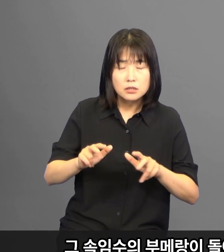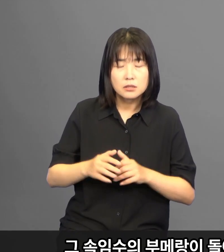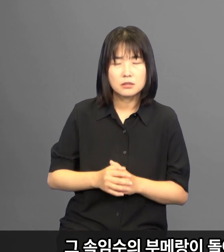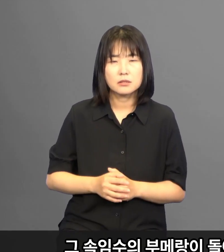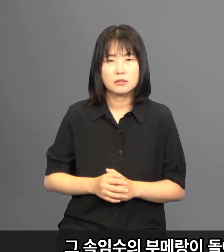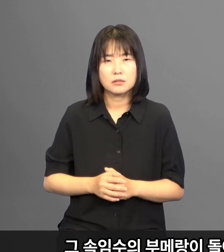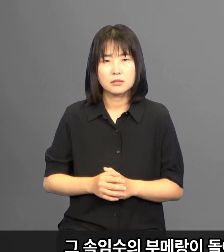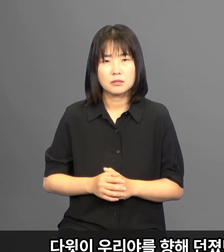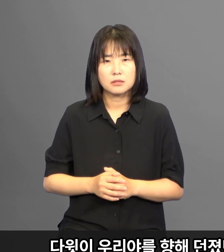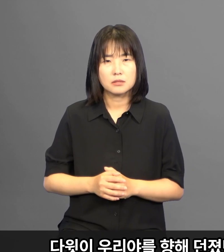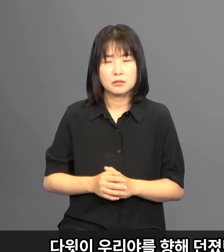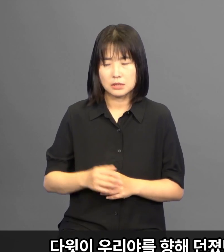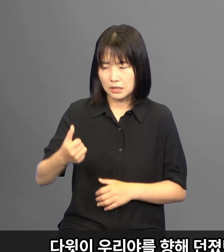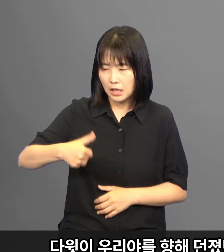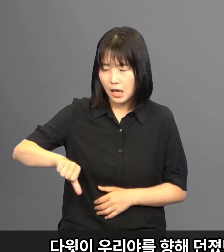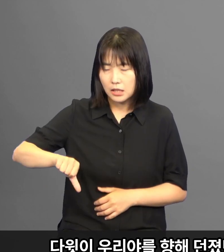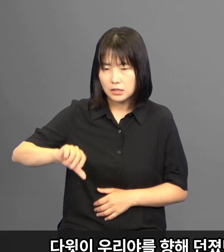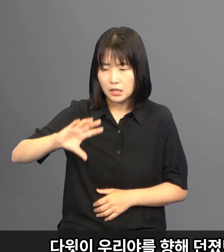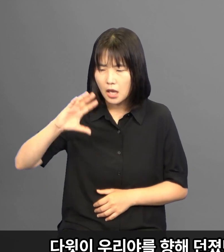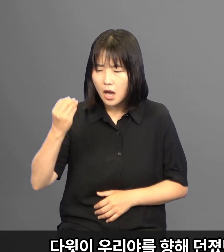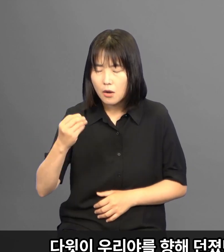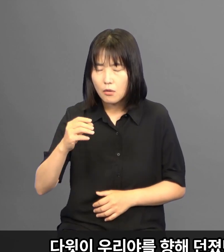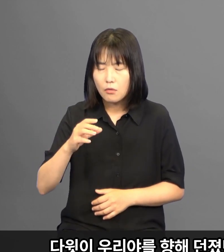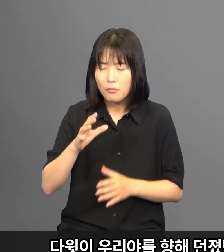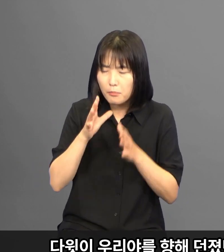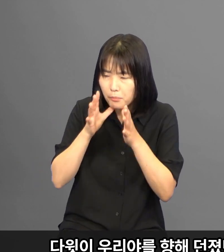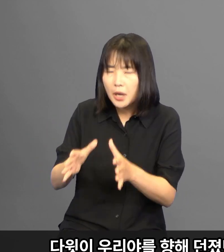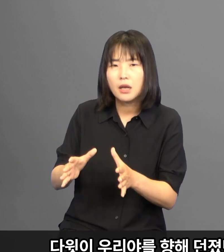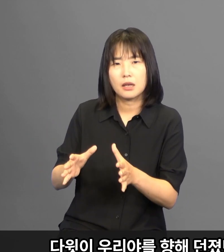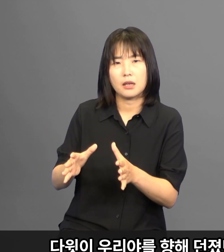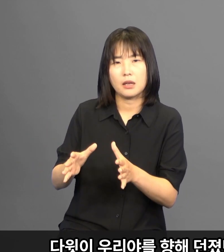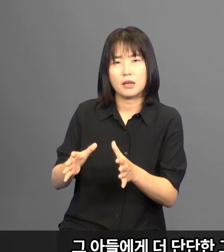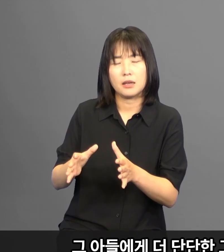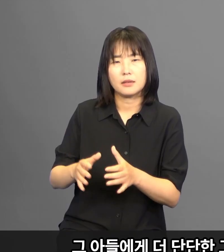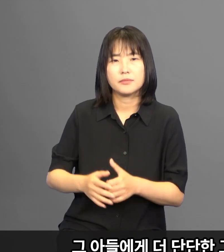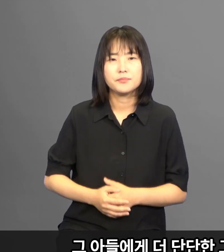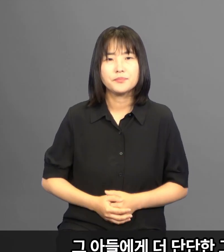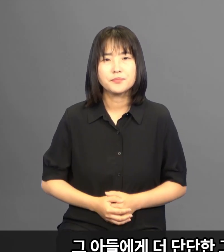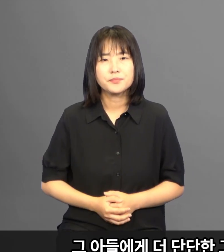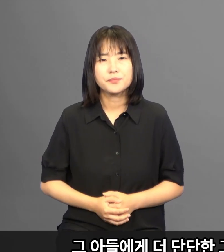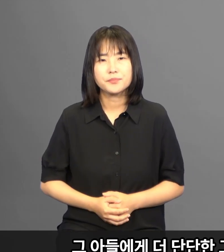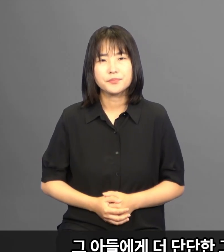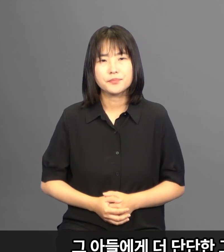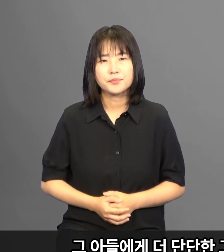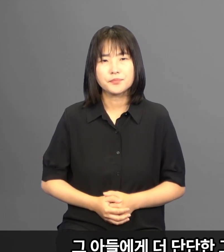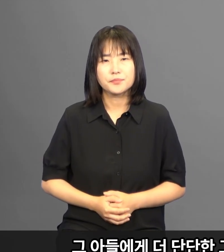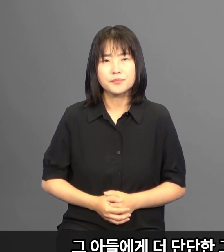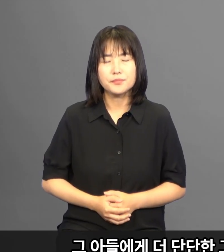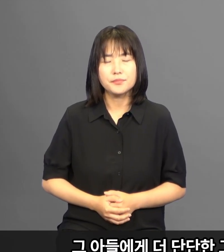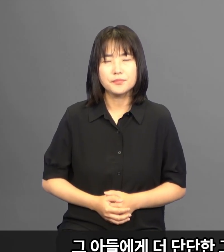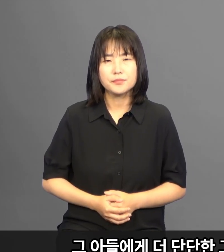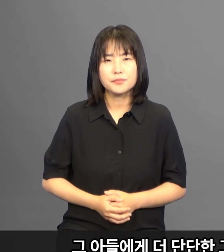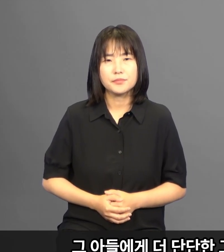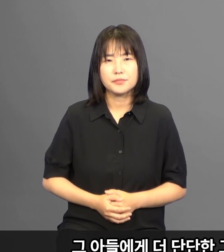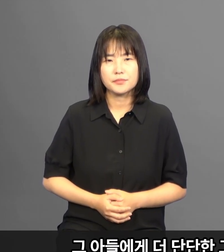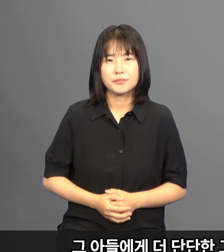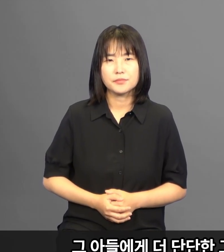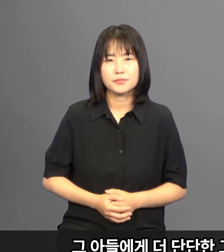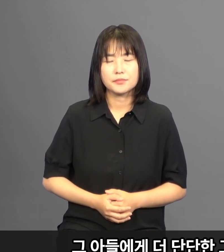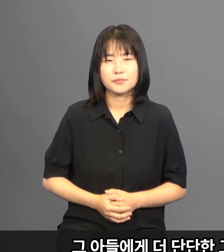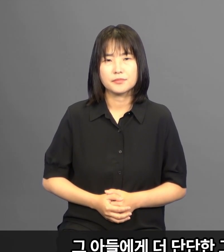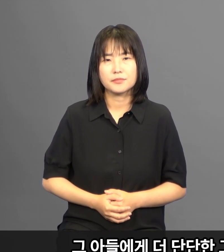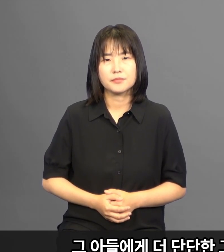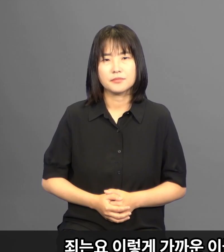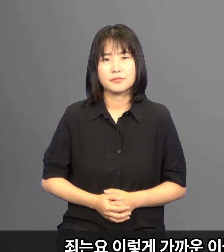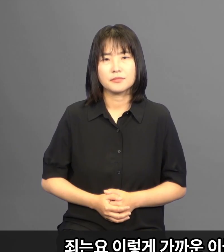온 것이죠. 다윗이 우리아를 향해 던졌던 속임수의 그물이 시간이 지나서 그 아들에게 더 단단한 그물로 쥐어져